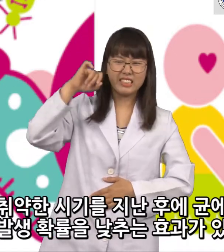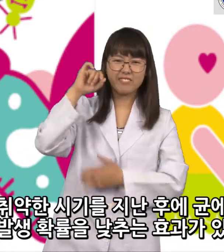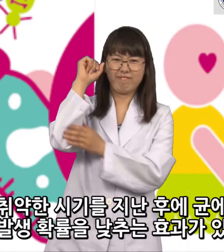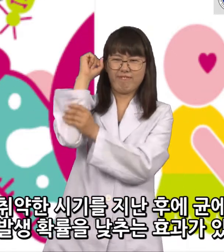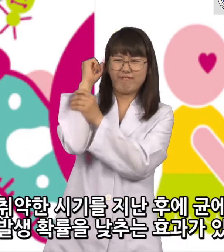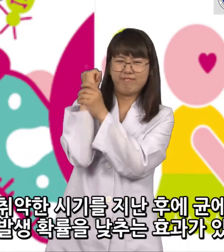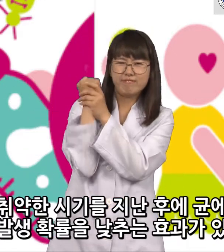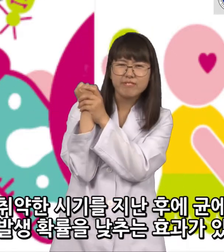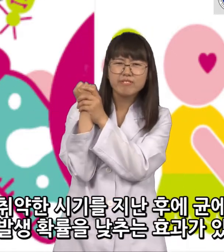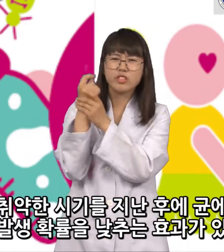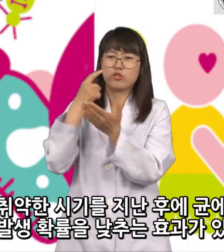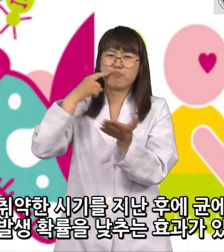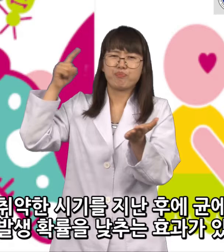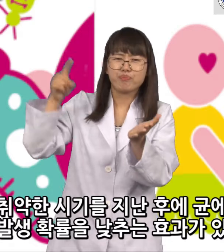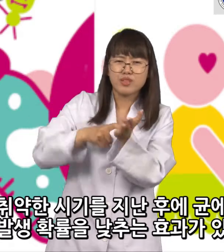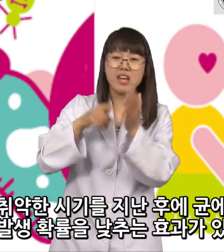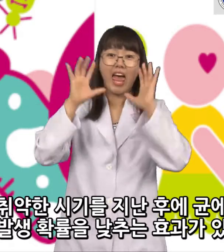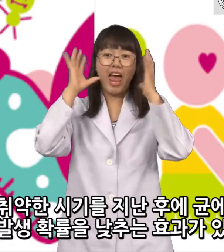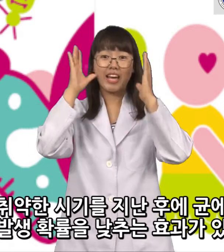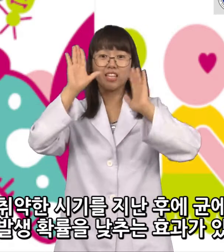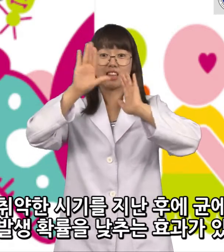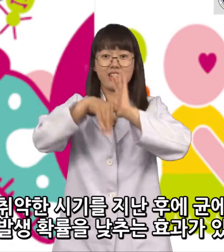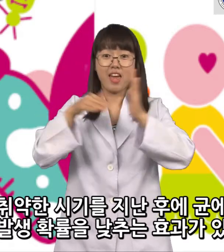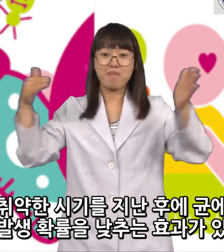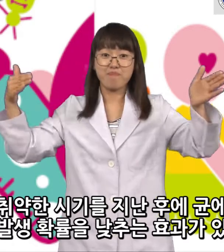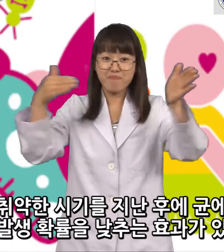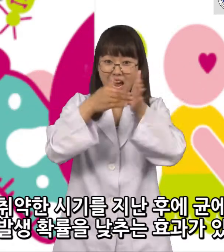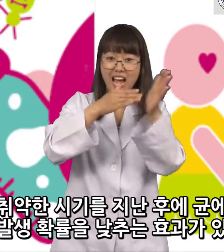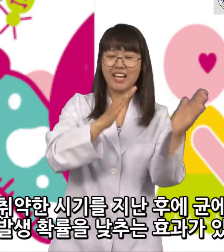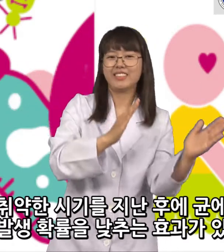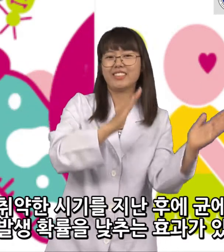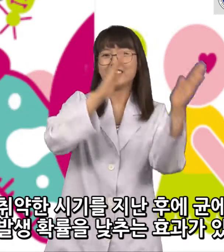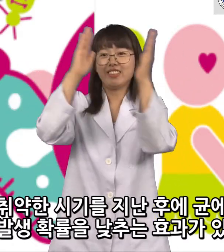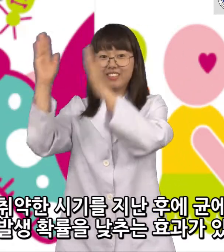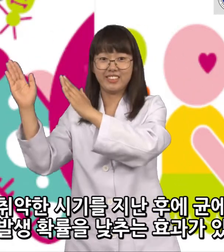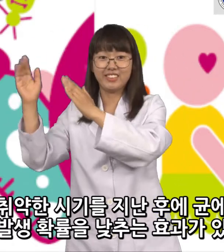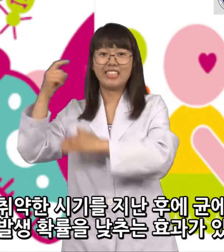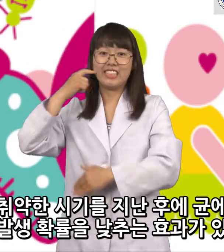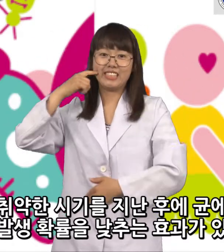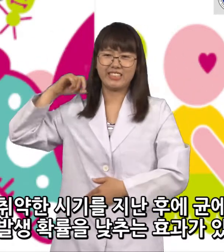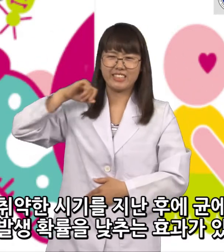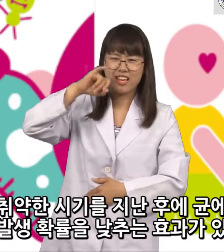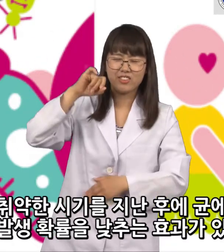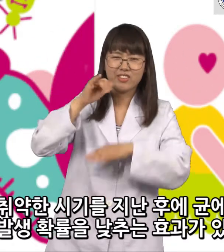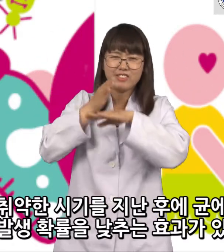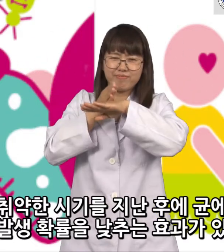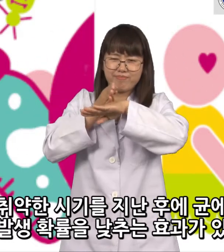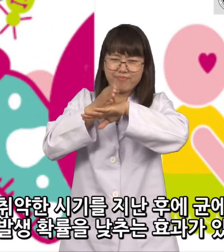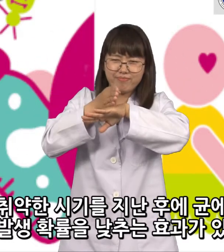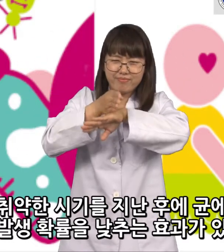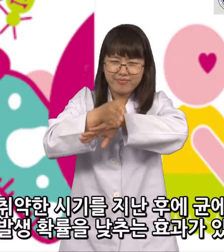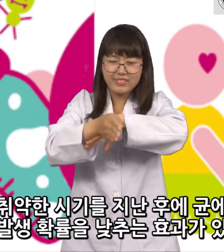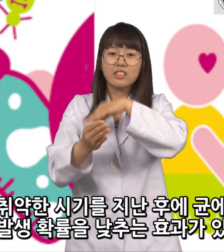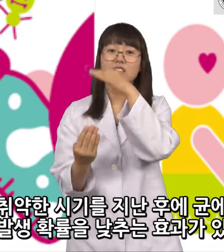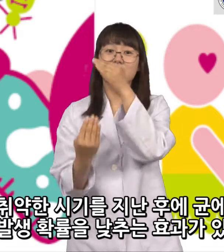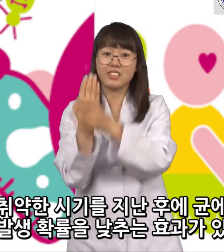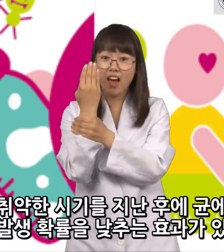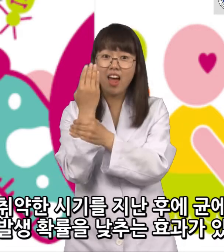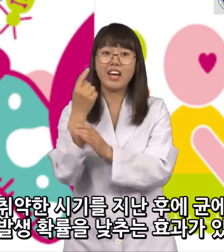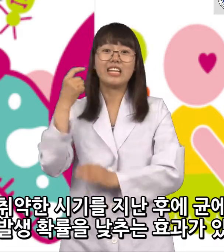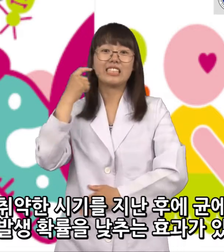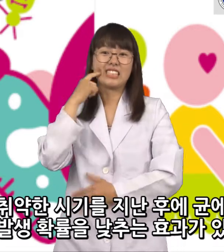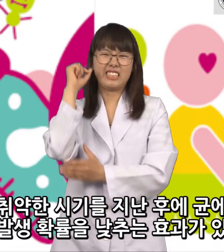치아가 충치에 취약한 시기를 지난 후에 균에 노출되게 함으로써 충치